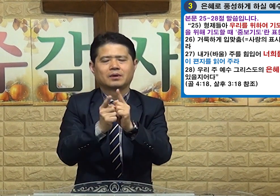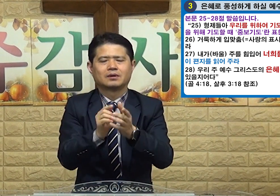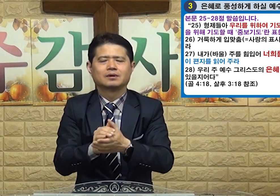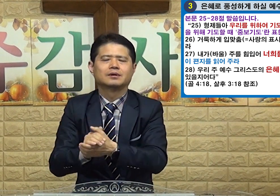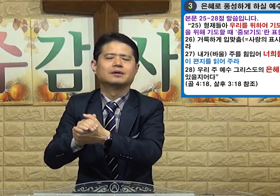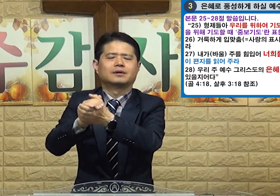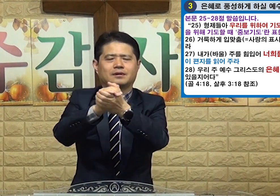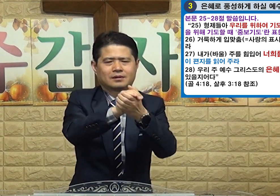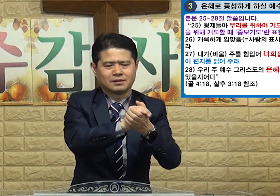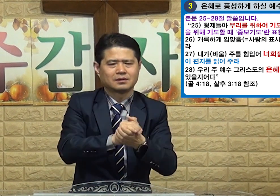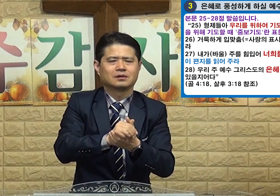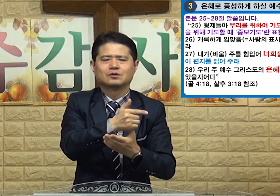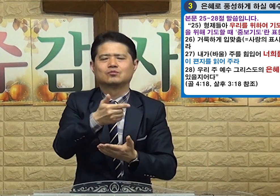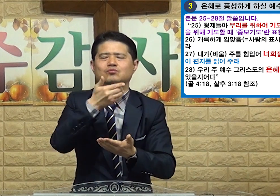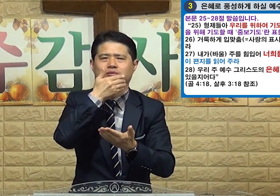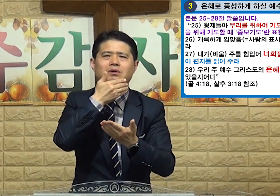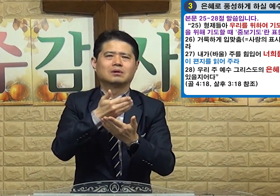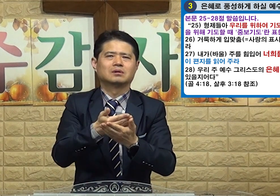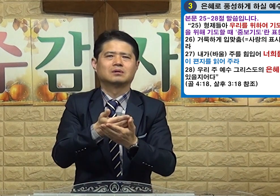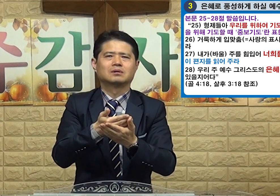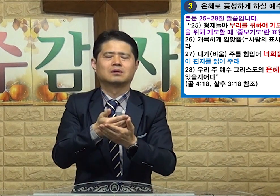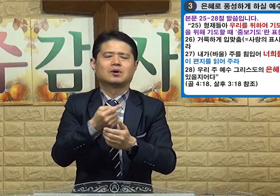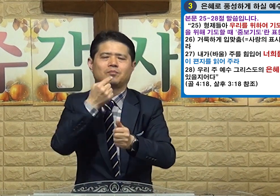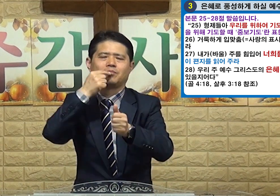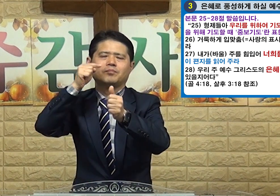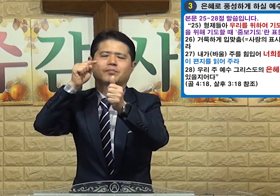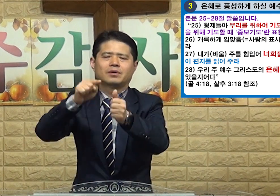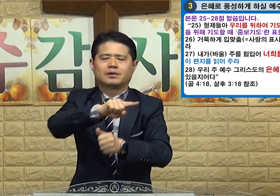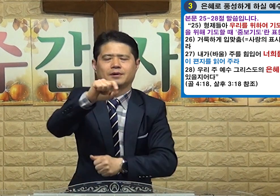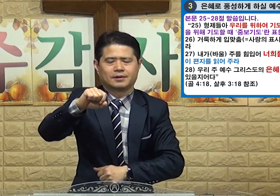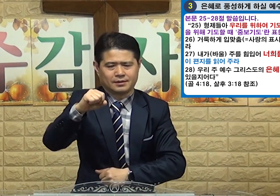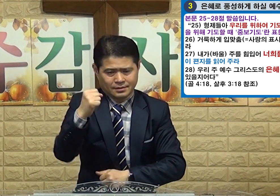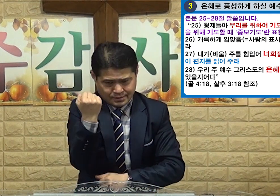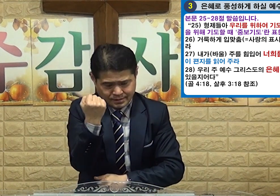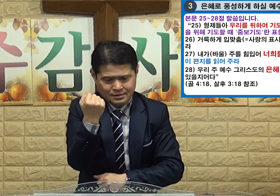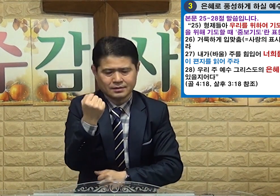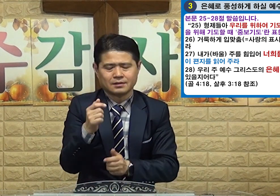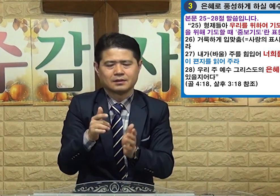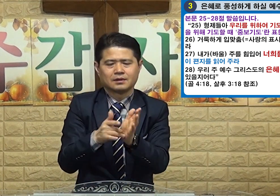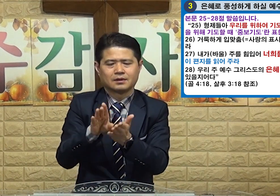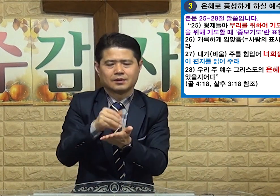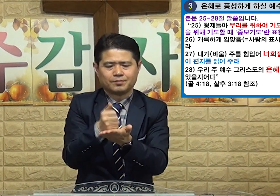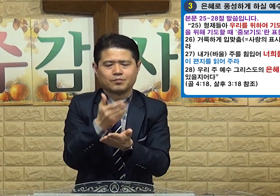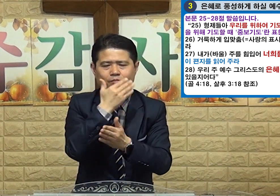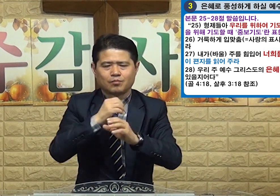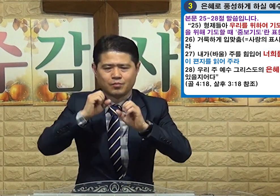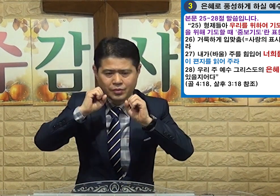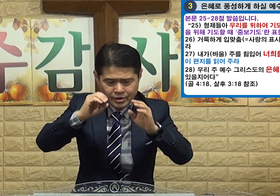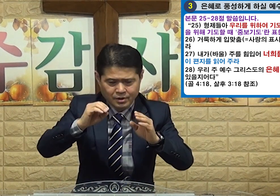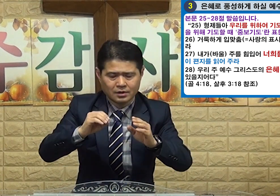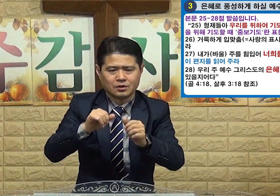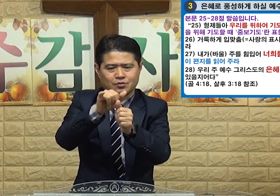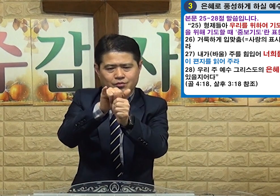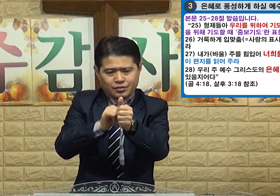갈등을 겪지 말고 화합하는 게 더 중요합니다. 우리에게 명한 그대로 아버지의 복음을